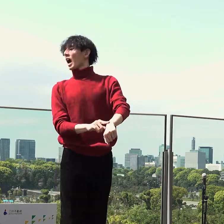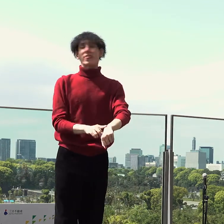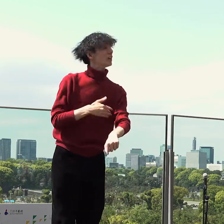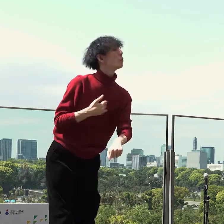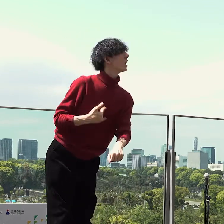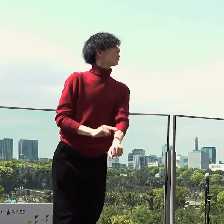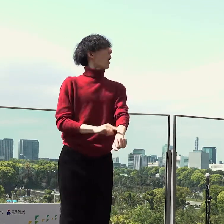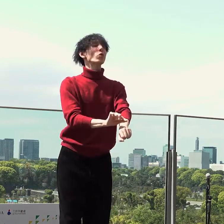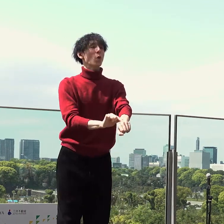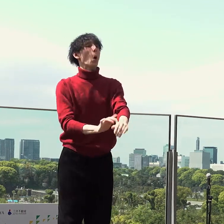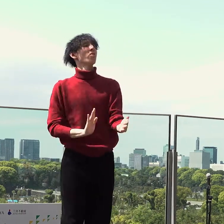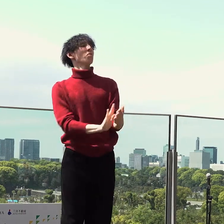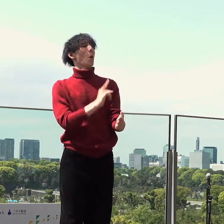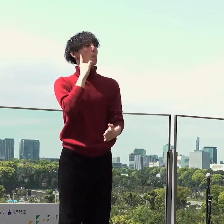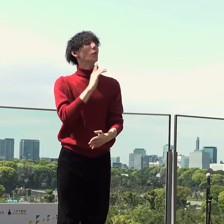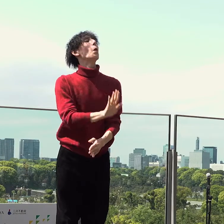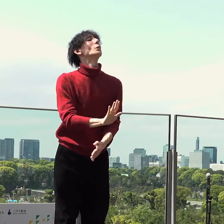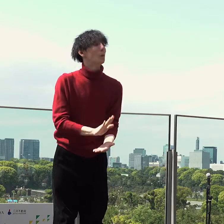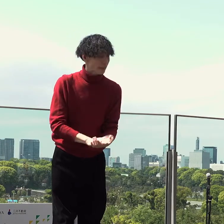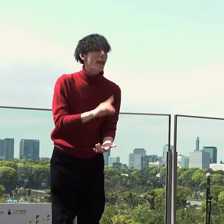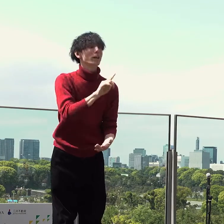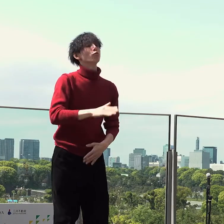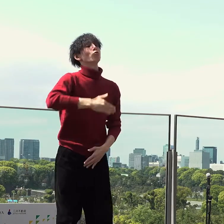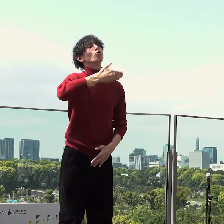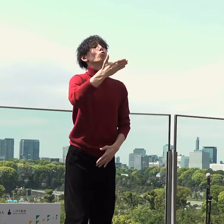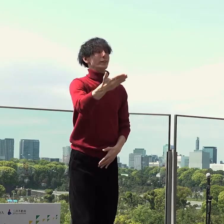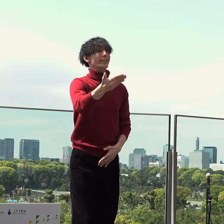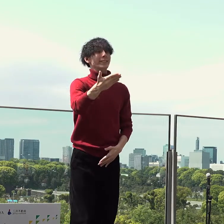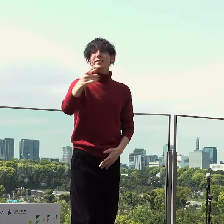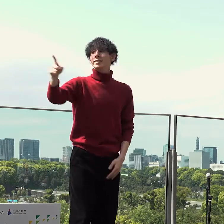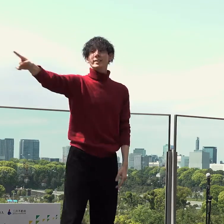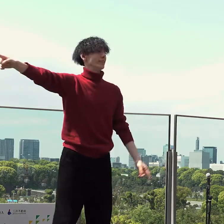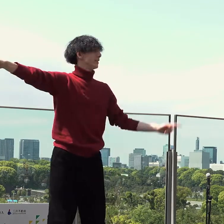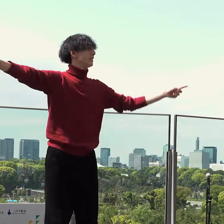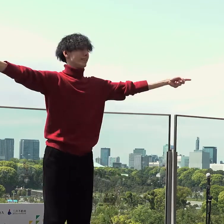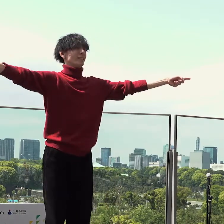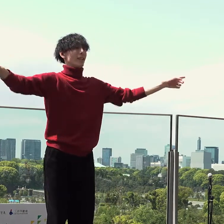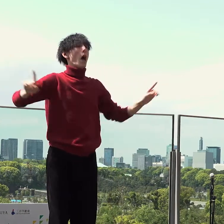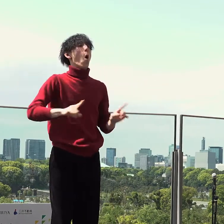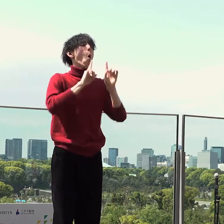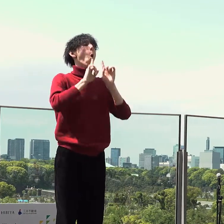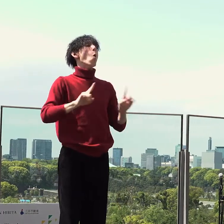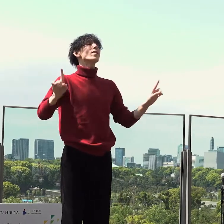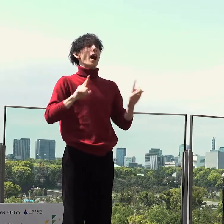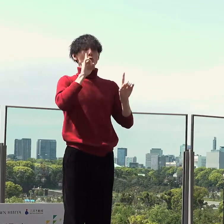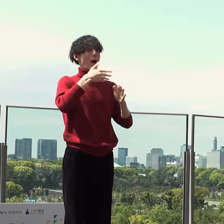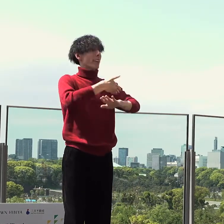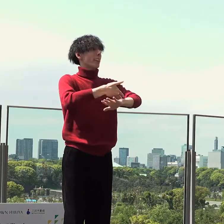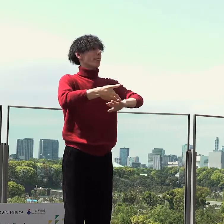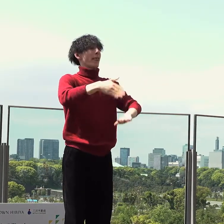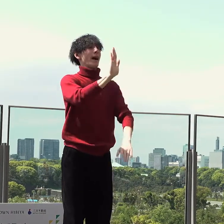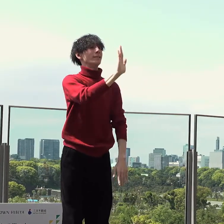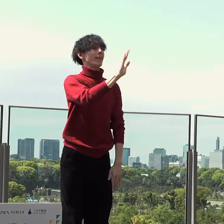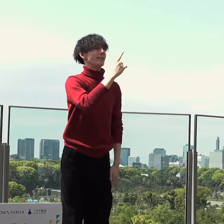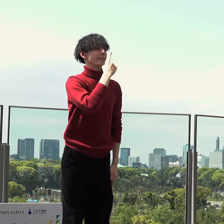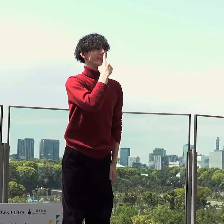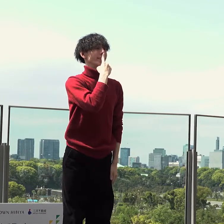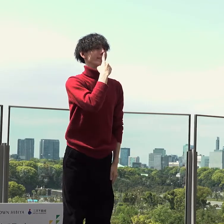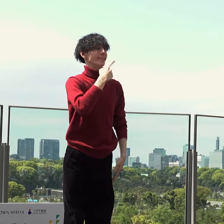でちょっともう時間大丈夫かな、時間ん大丈夫かな、ちょっとまあ迫ってきてると思うので、次は音楽を流さ